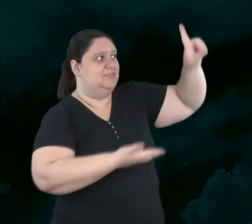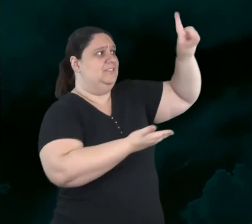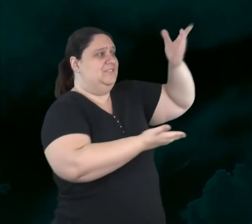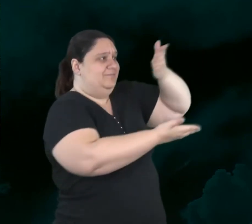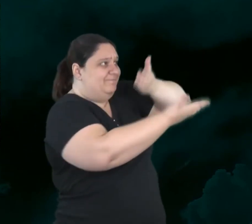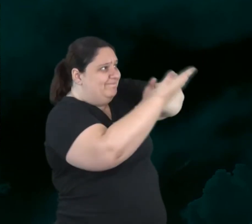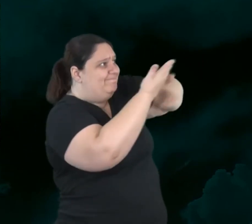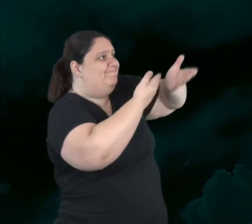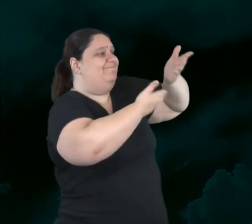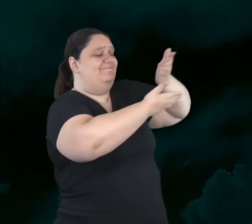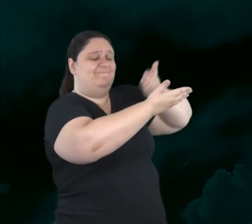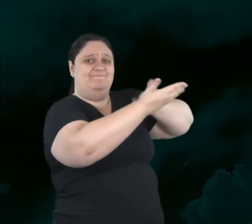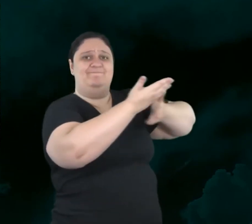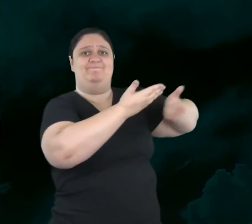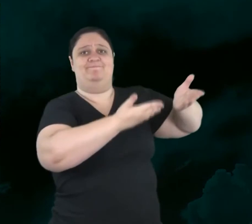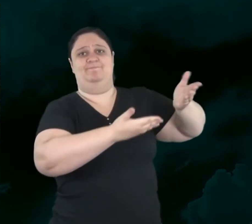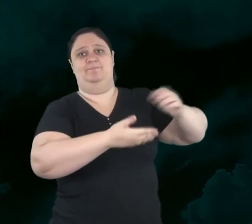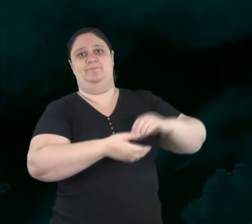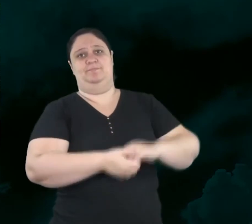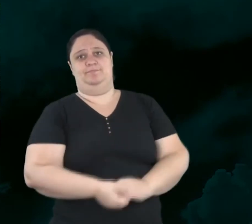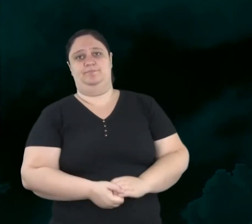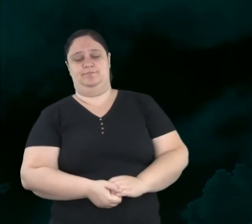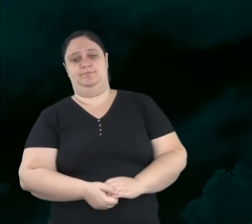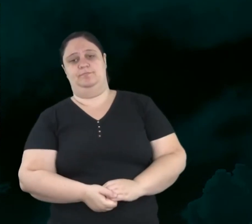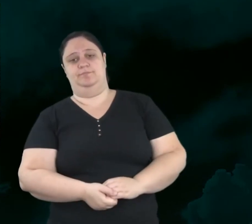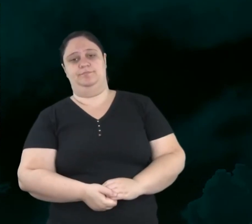ter a sua